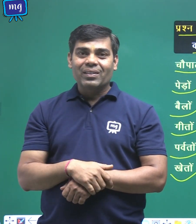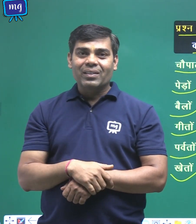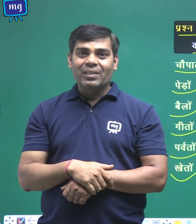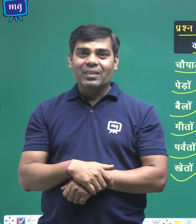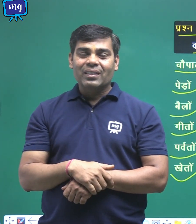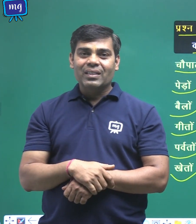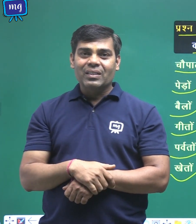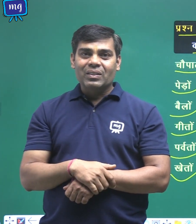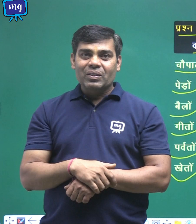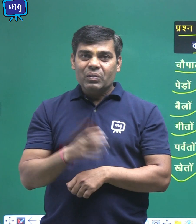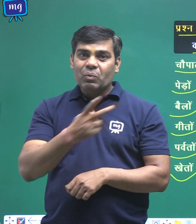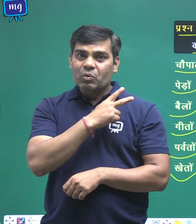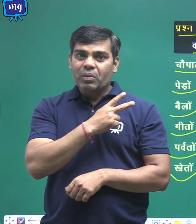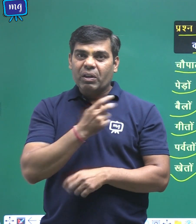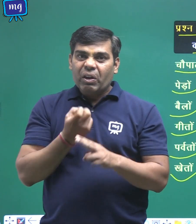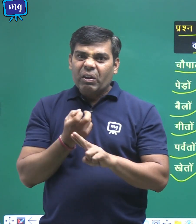कठिन शब्द समझाए,